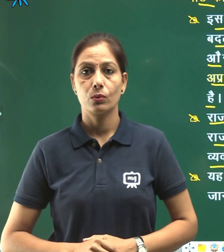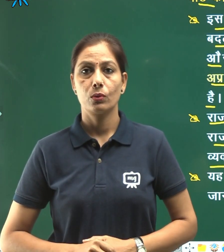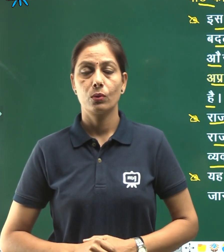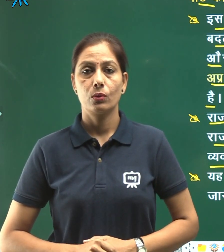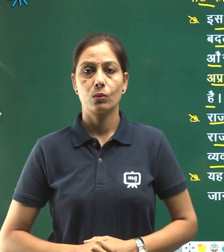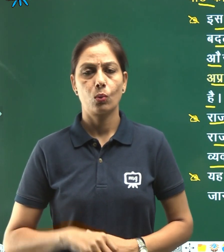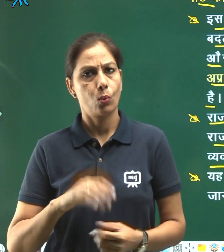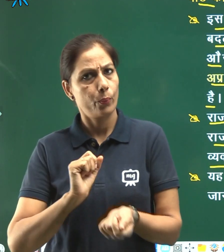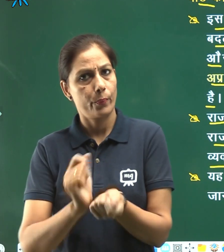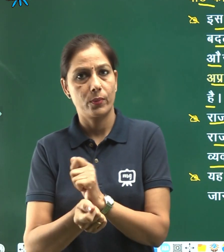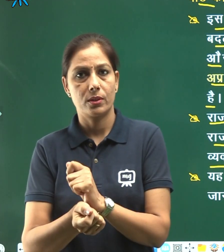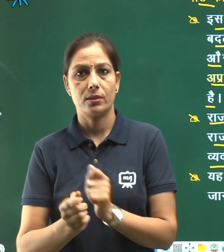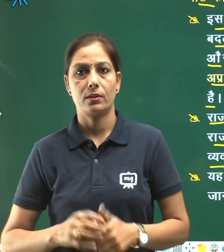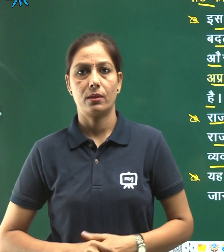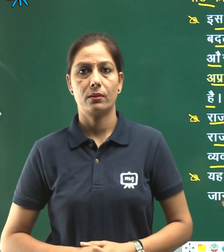पलट देता है।